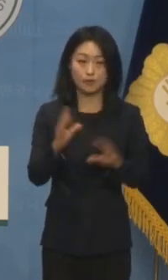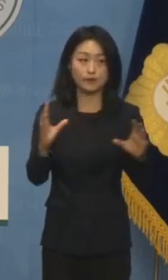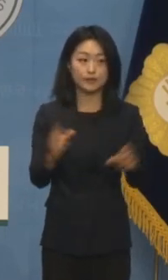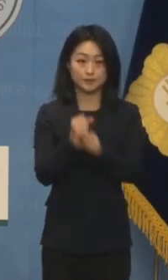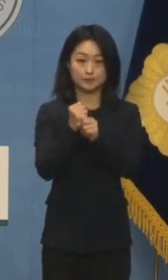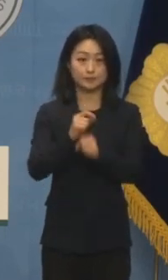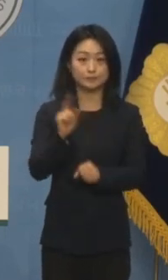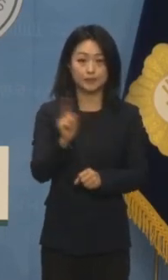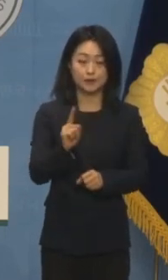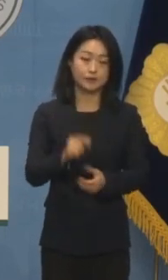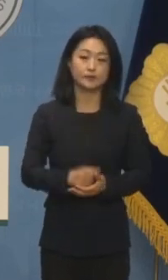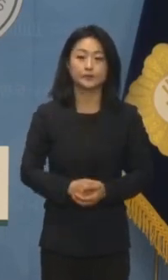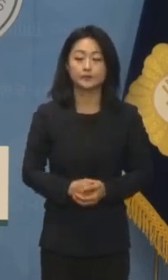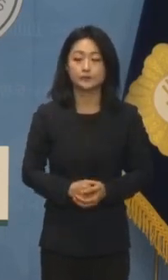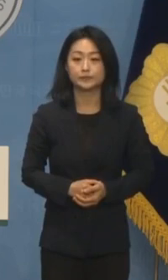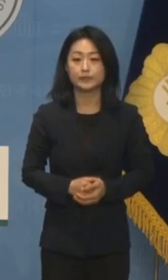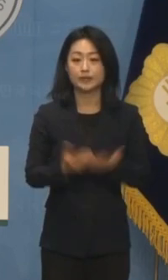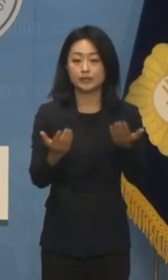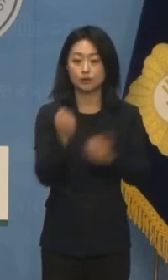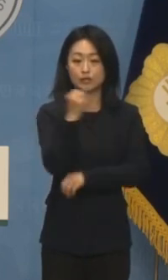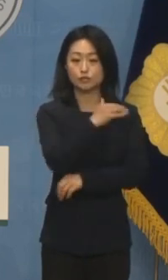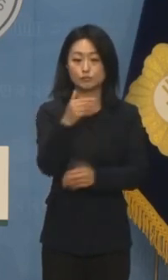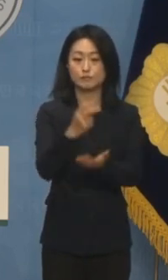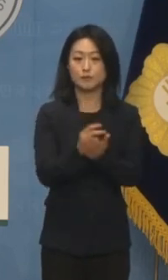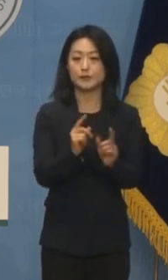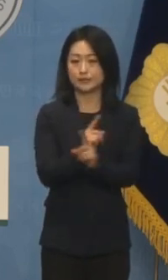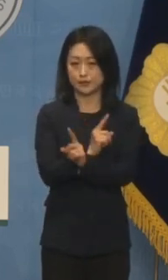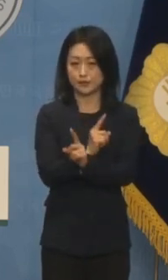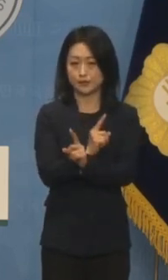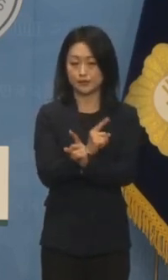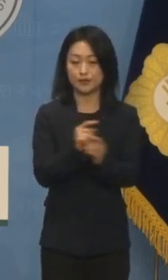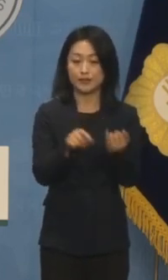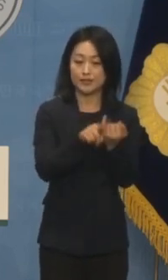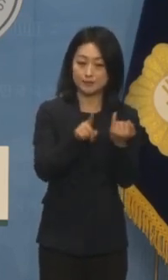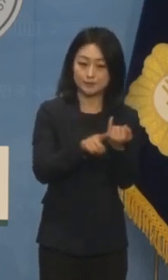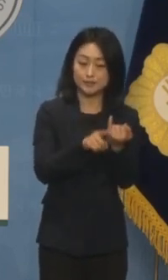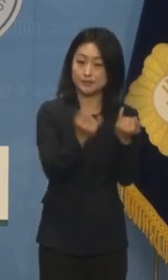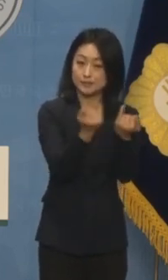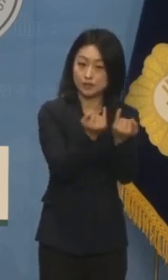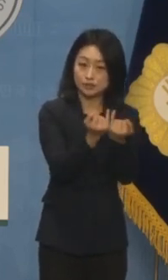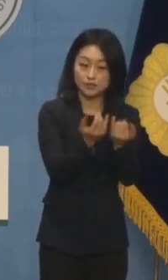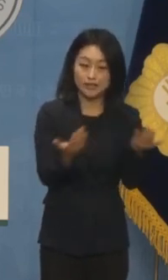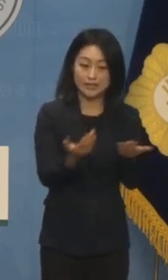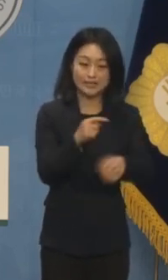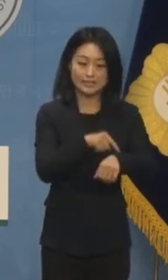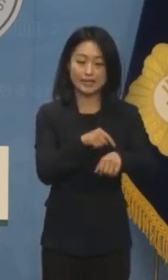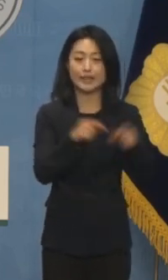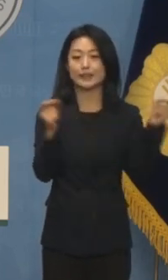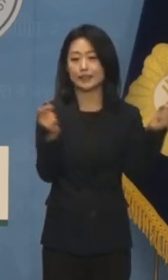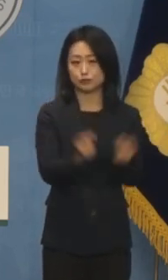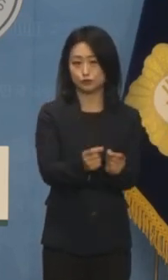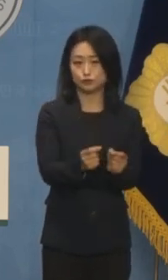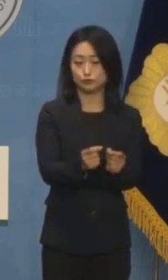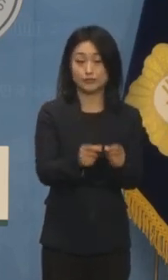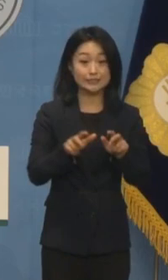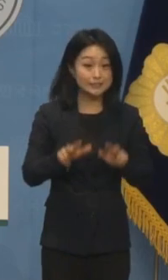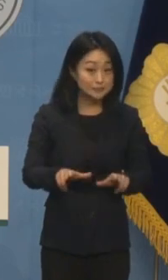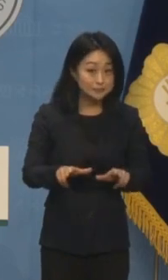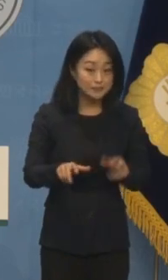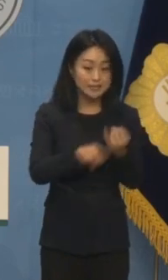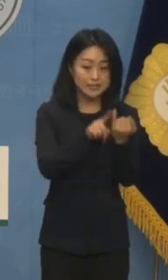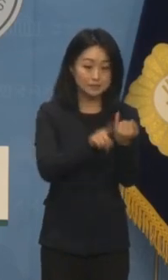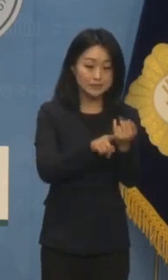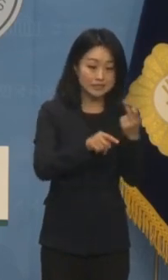말씀드리겠습니다. 먼저 근로기준법 개정을 통해 임신기 여성 근로자의 근로시간 단축 기간을 현행 임신